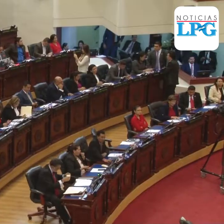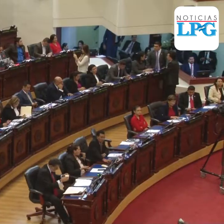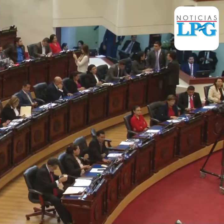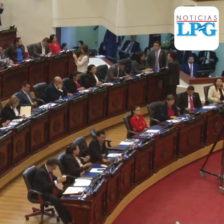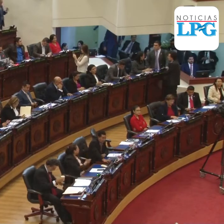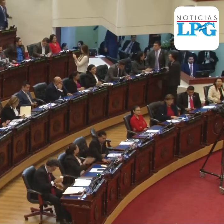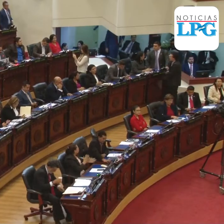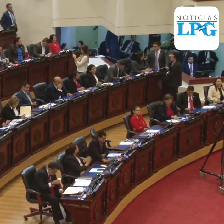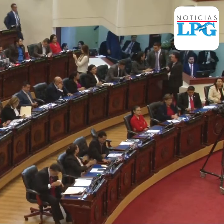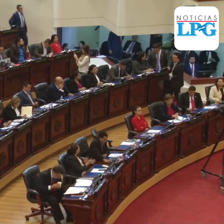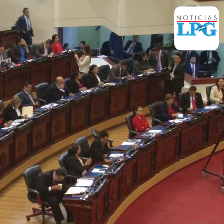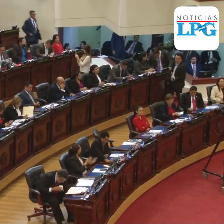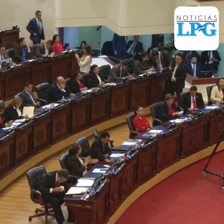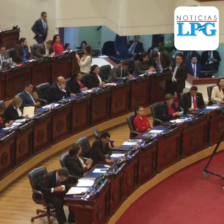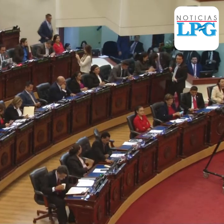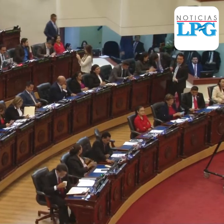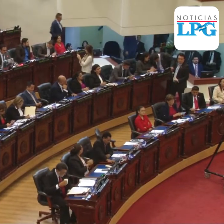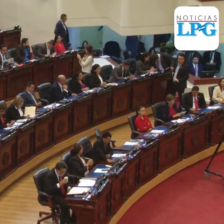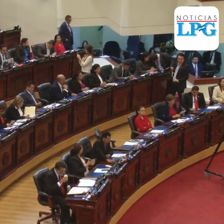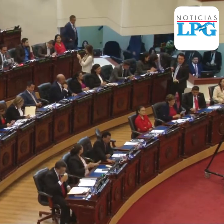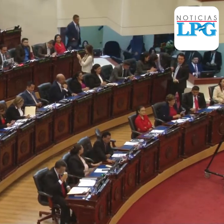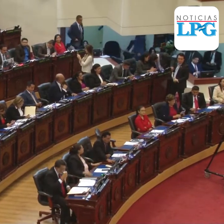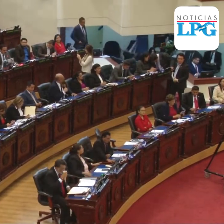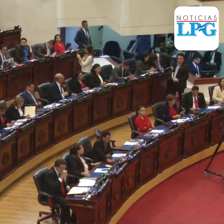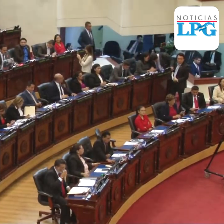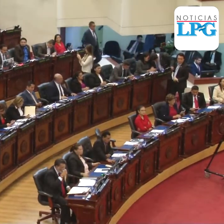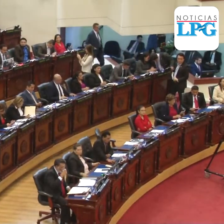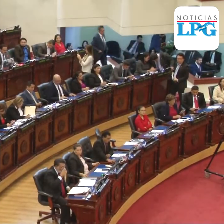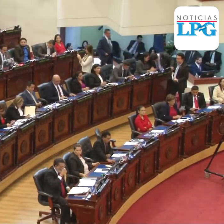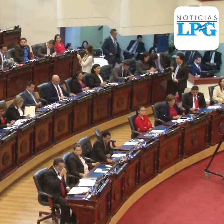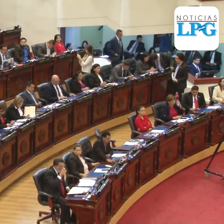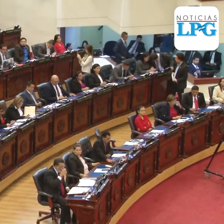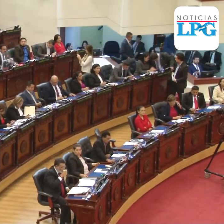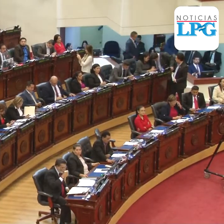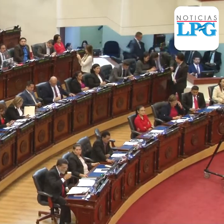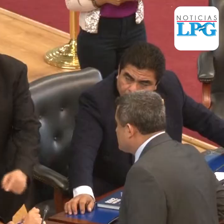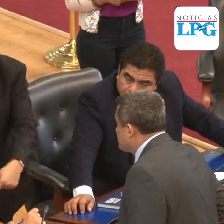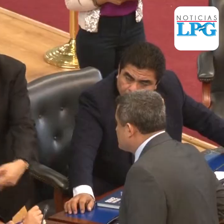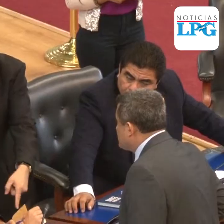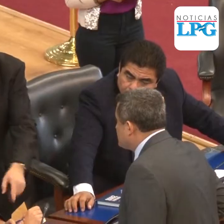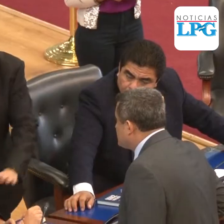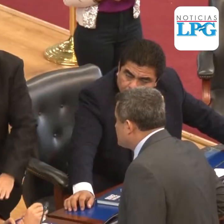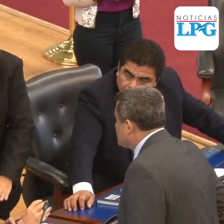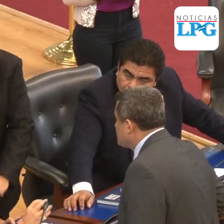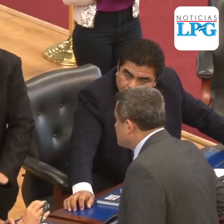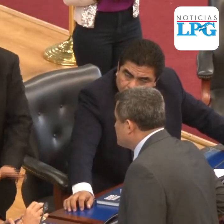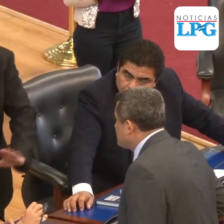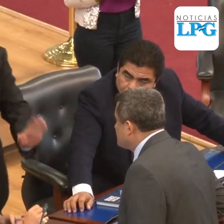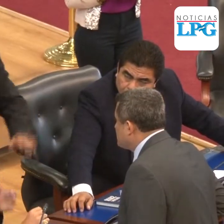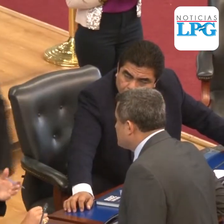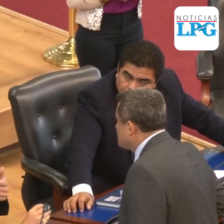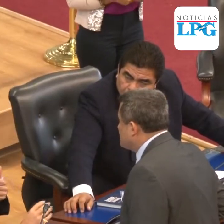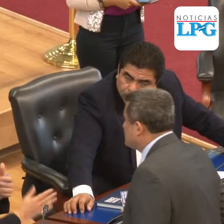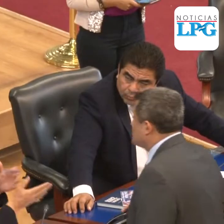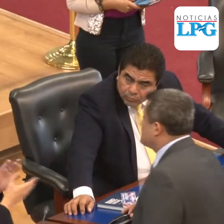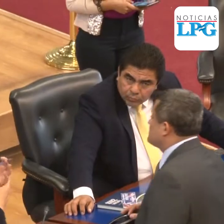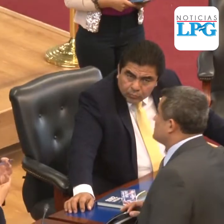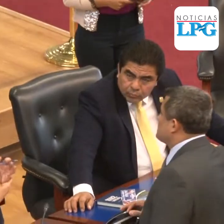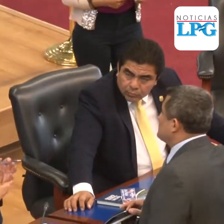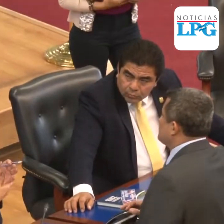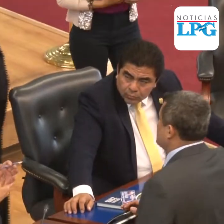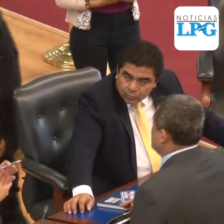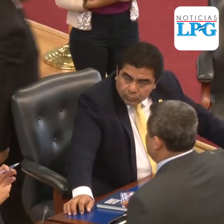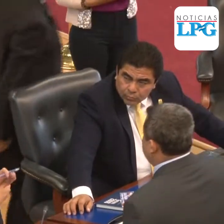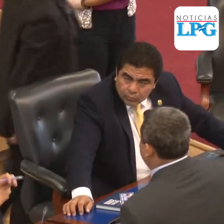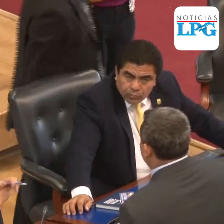Católica ante la actual discusión que sostiene la Comisión Política de la Asamblea Legislativa sobre la Ley de Reconciliación. Monseñor